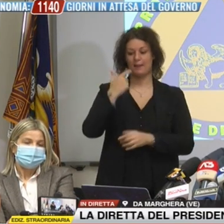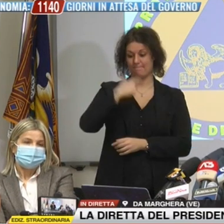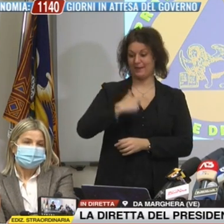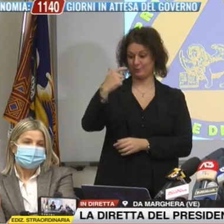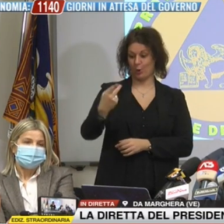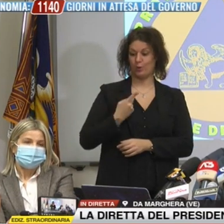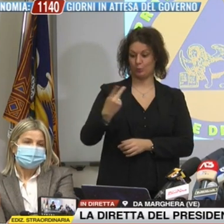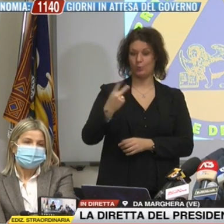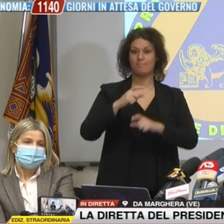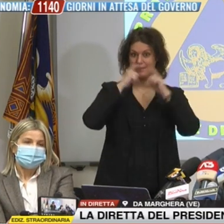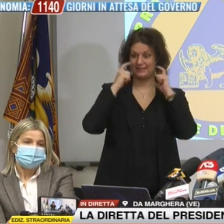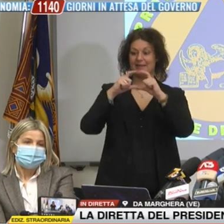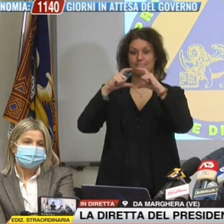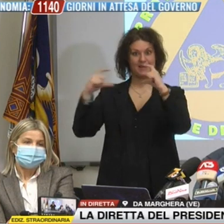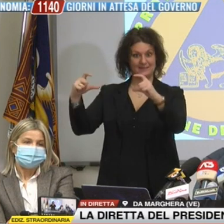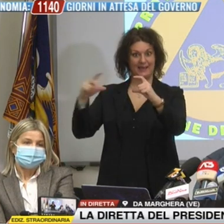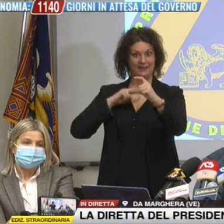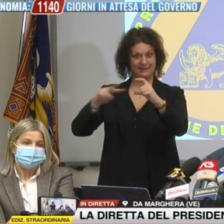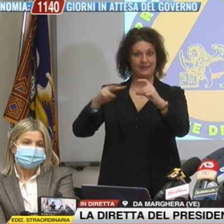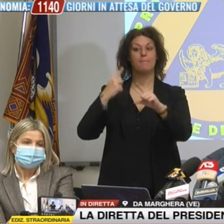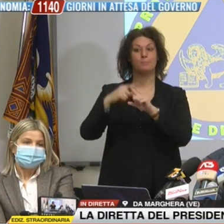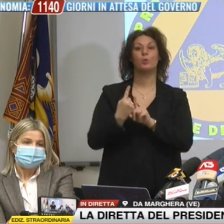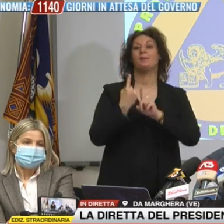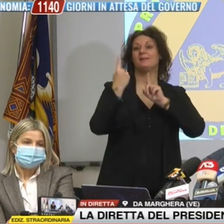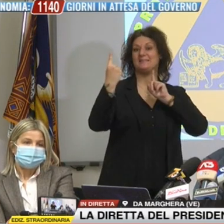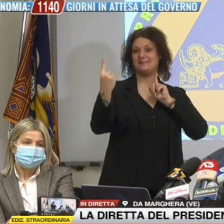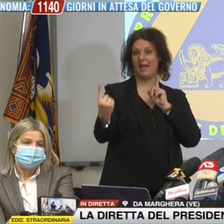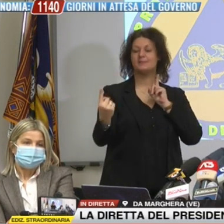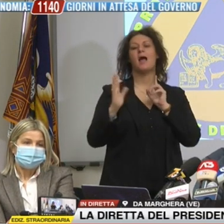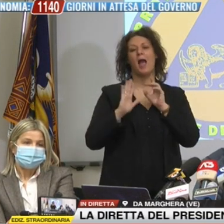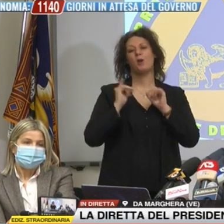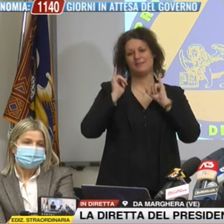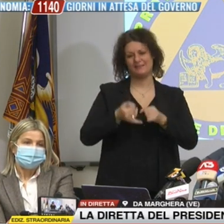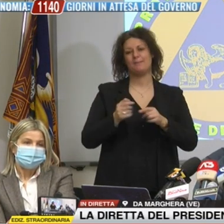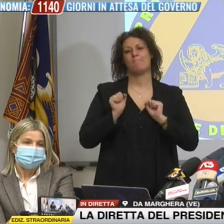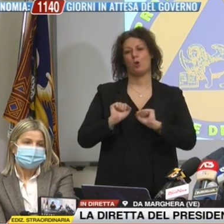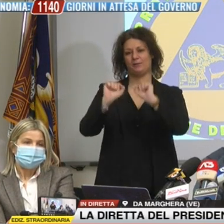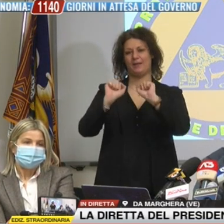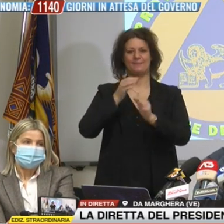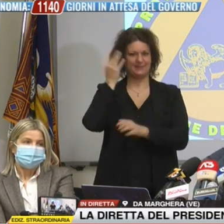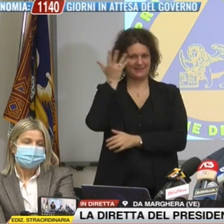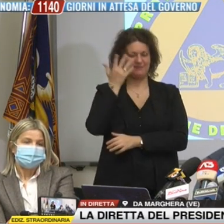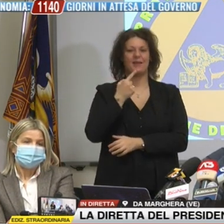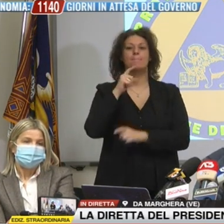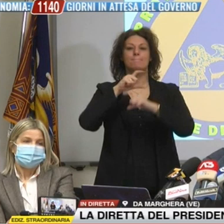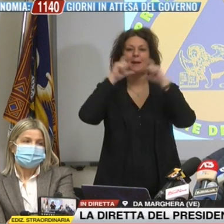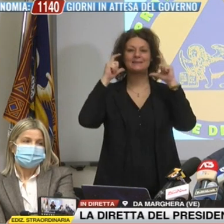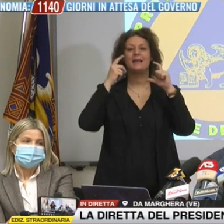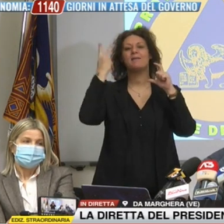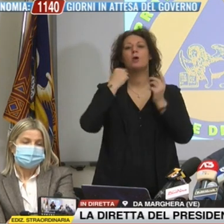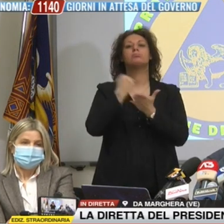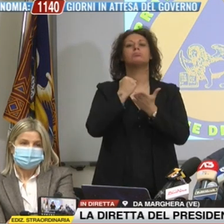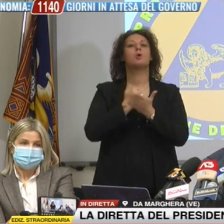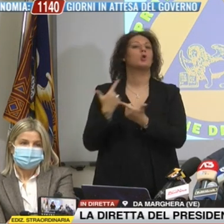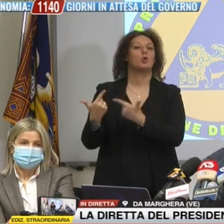la distanza. In questo anche una mascherina che non sia una mascherina omologata per un sanitario è comunque in grado